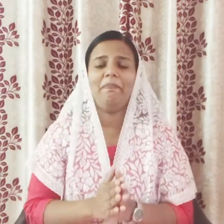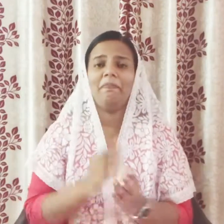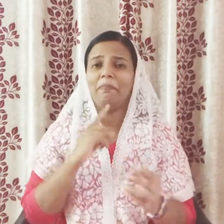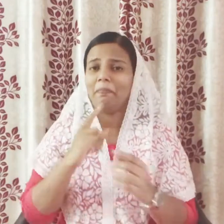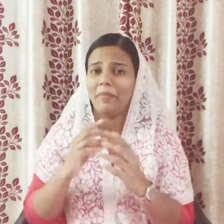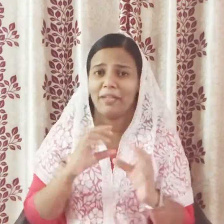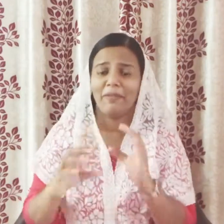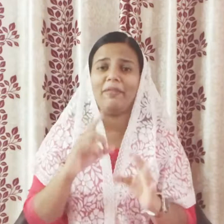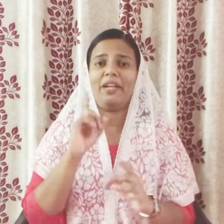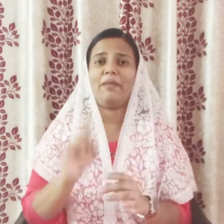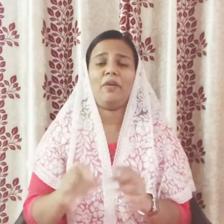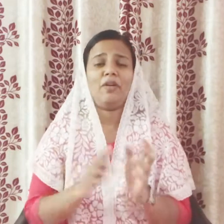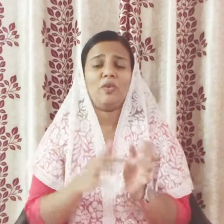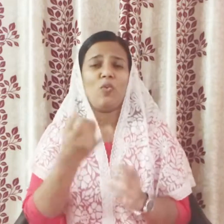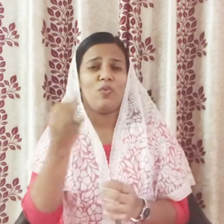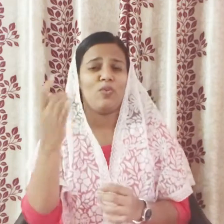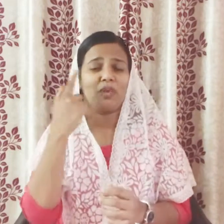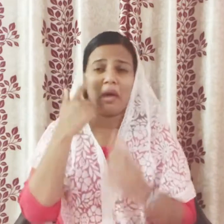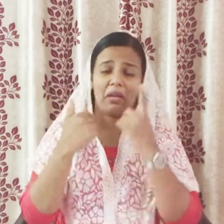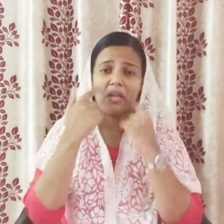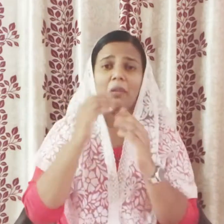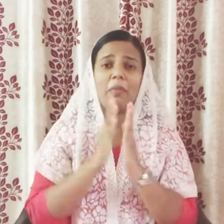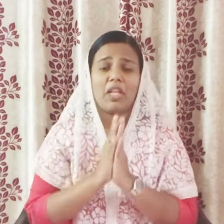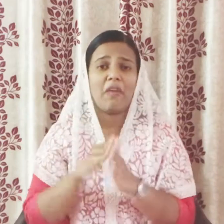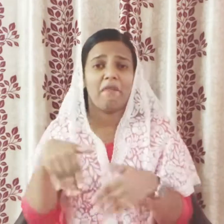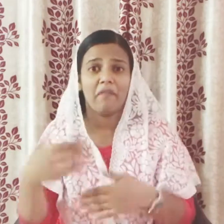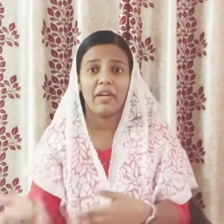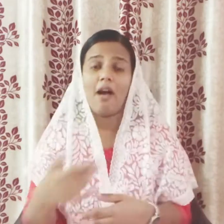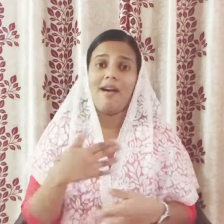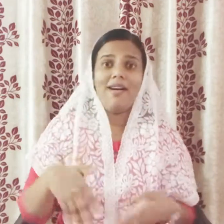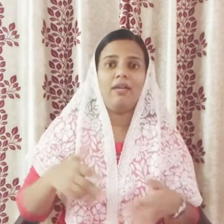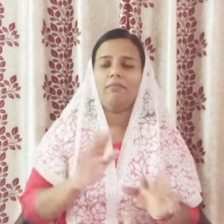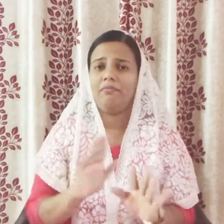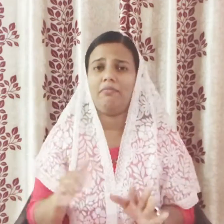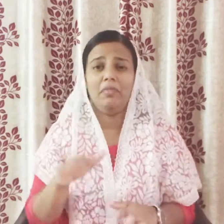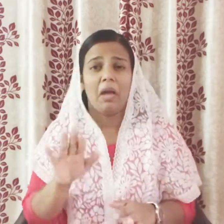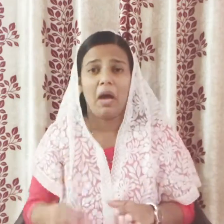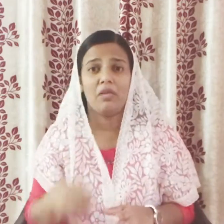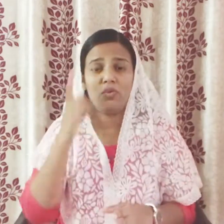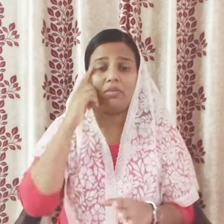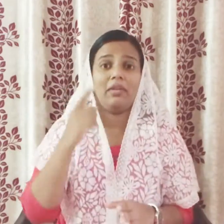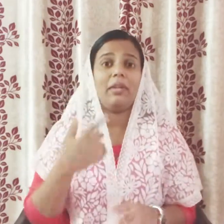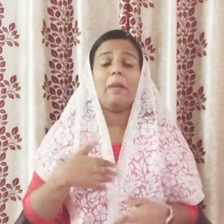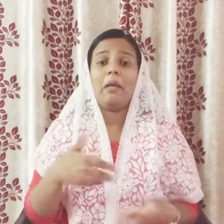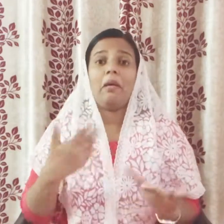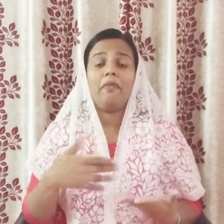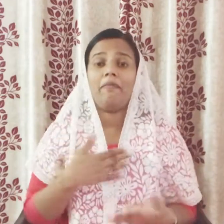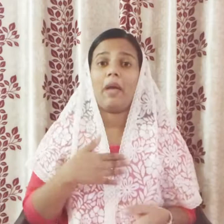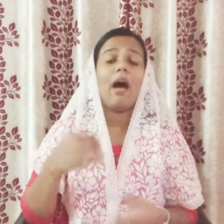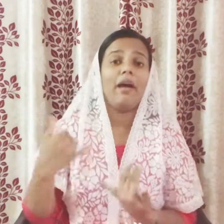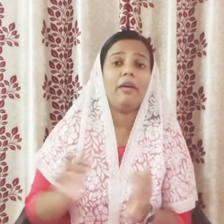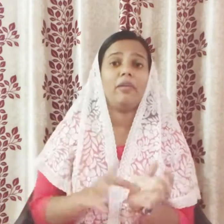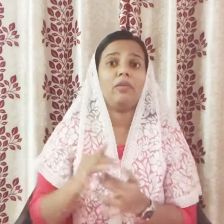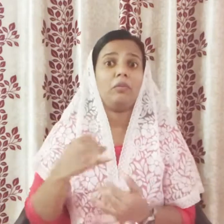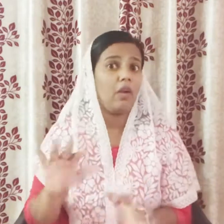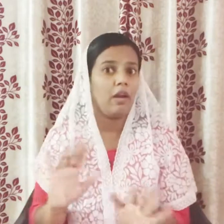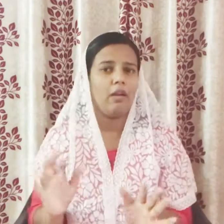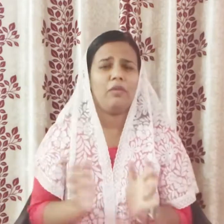അമേൻ അമേൻ. നിങ്ങൾ മറ്റുള്ളവർക്ക് വേണ്ടി ഇരുന്ന് കരഞ്ഞ് പ്രാർത്ഥിക്കുന്നവർ, അവരുടെ വീഴ്ചയിൽ സന്തോഷിക്കാതെ, അവരുടെ താഴ്ചയിൽ സന്തോഷിക്കാതെ, അവരുടെ പിന്മാറ്റത്തിൽ സന്തോഷിക്കാതെ,